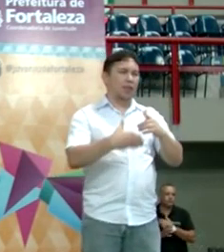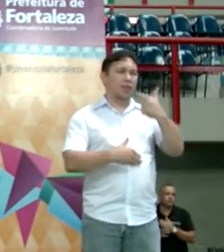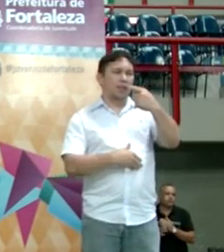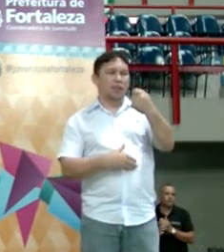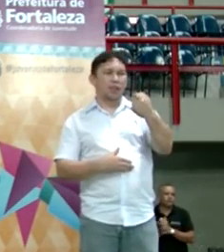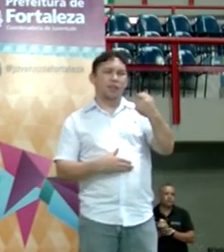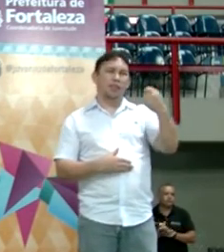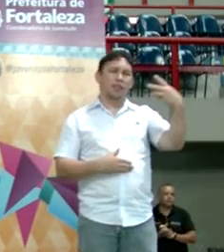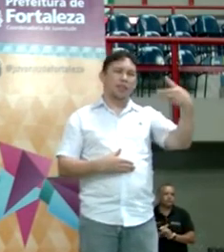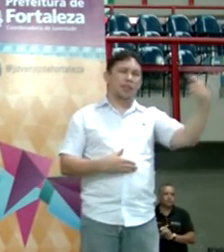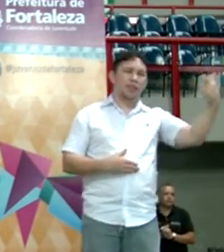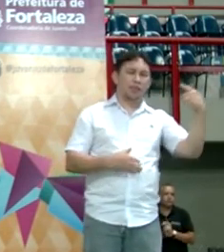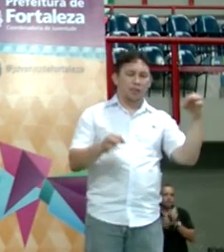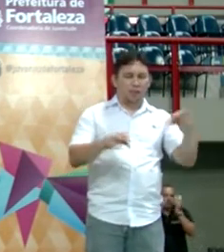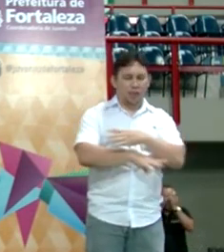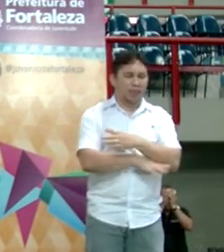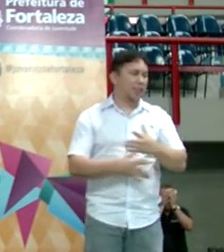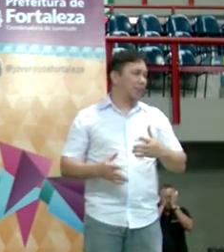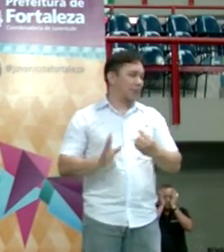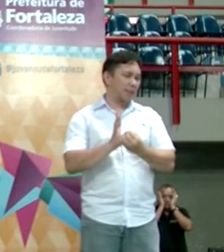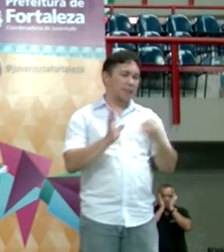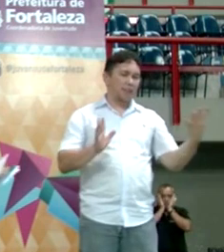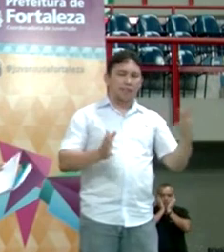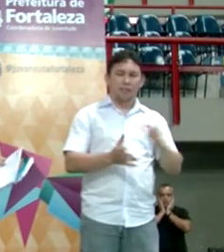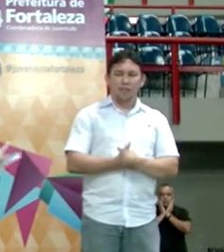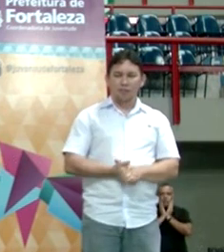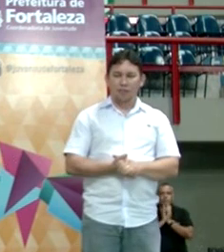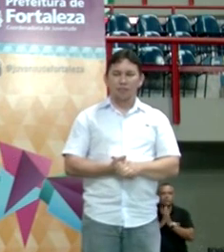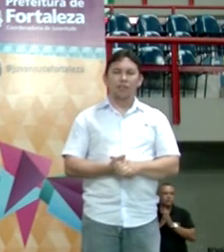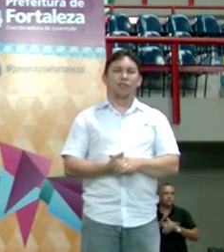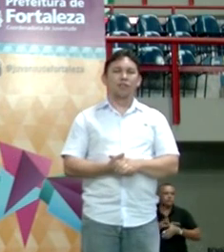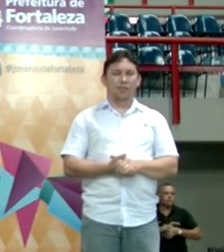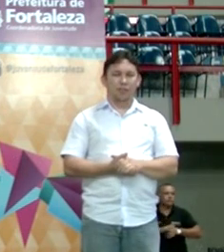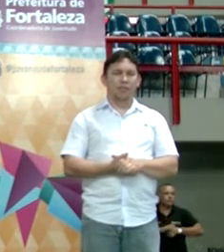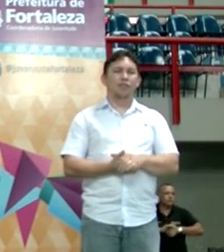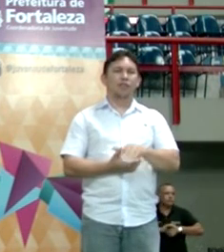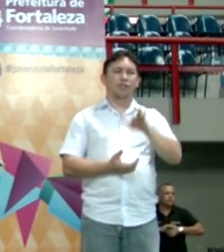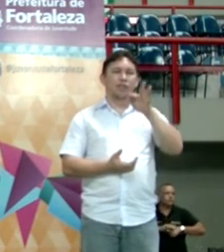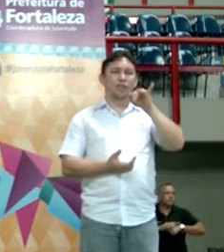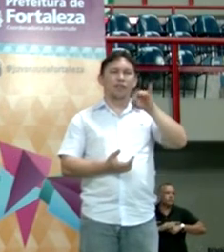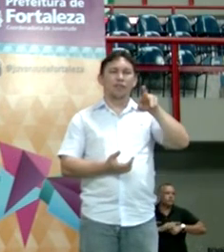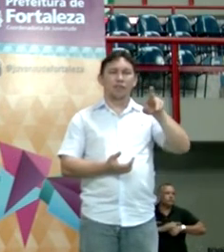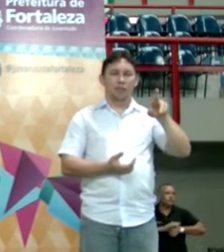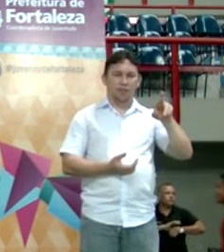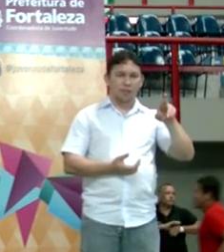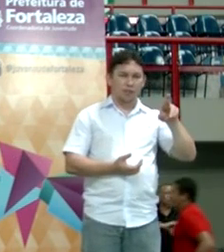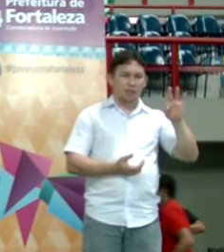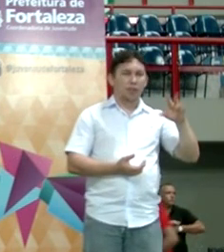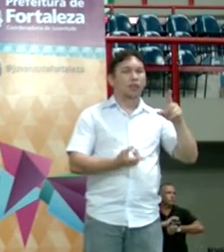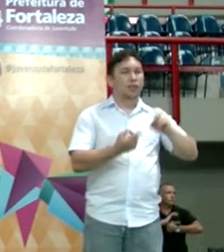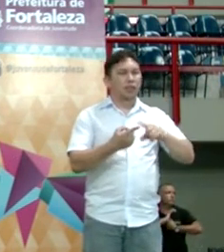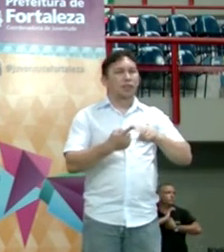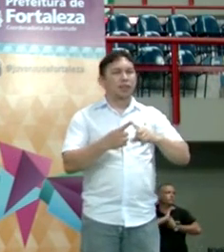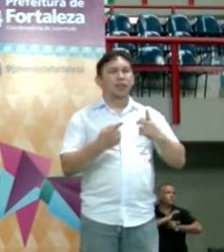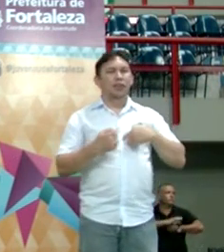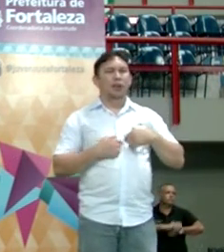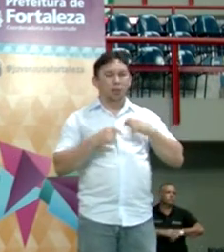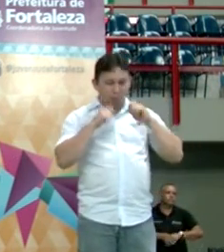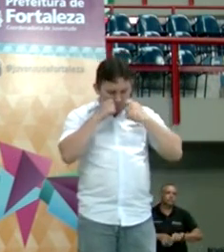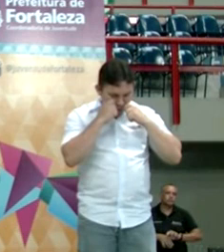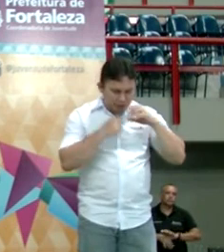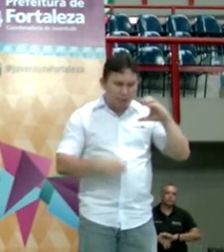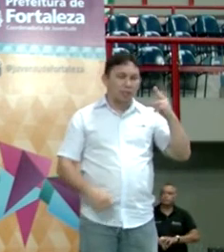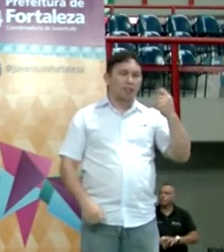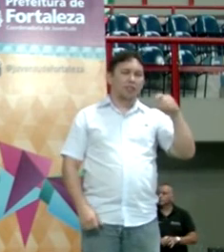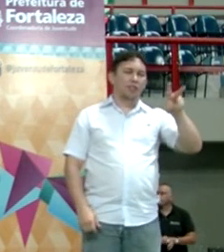Walking Dead, tá? Friends, que já acabou, tá certo? Ou Chaves, já acabou faz tempo, Chaves, tá